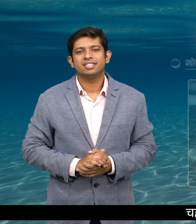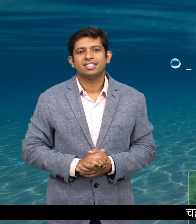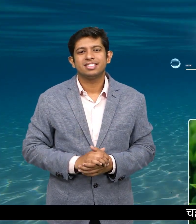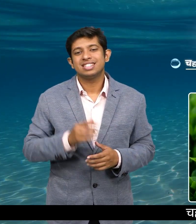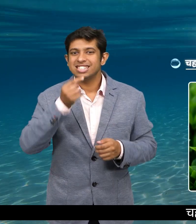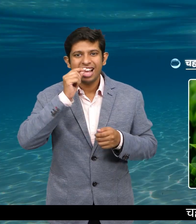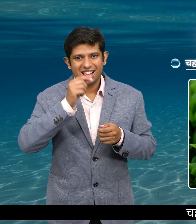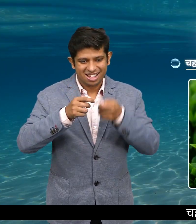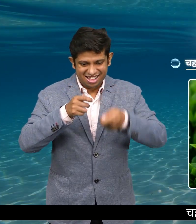चहाची पाने,